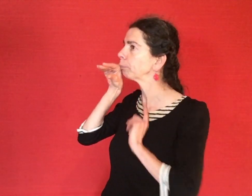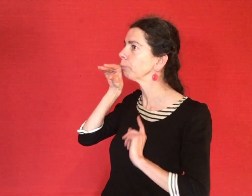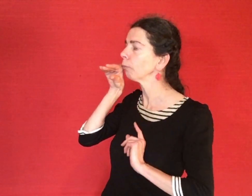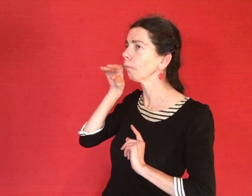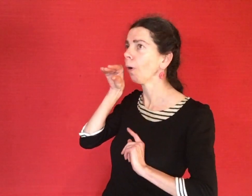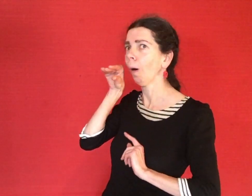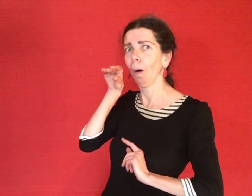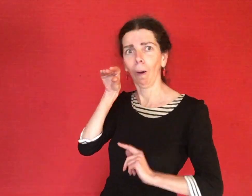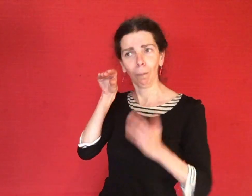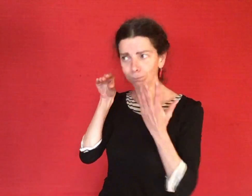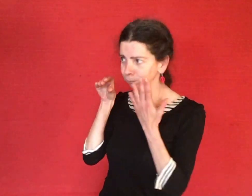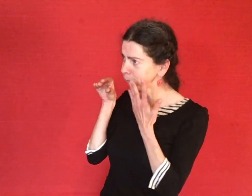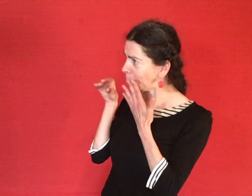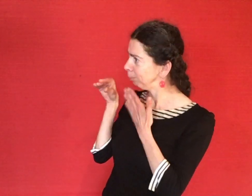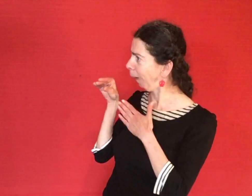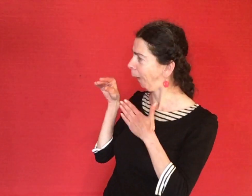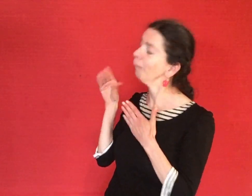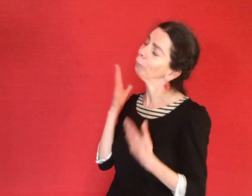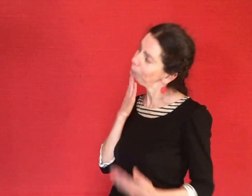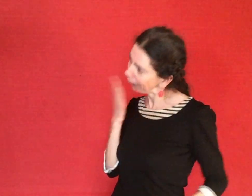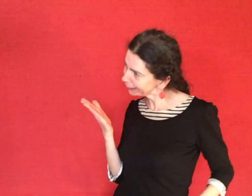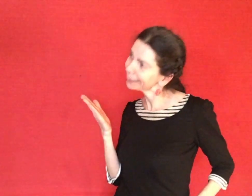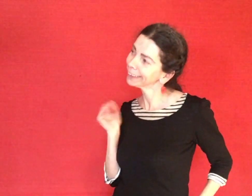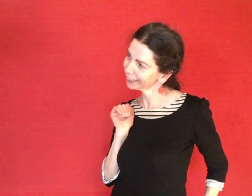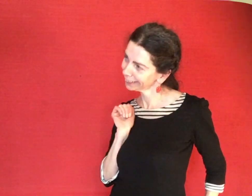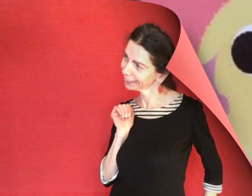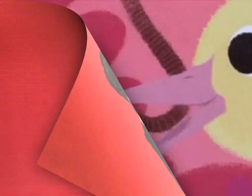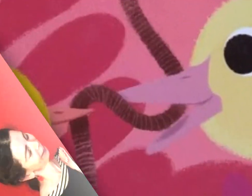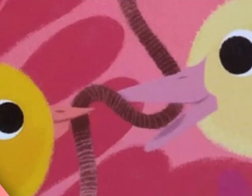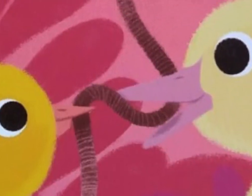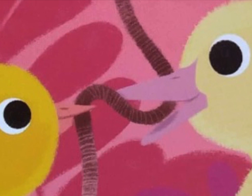Merci, c'est délicieux les vers de terre, dit le caneton.